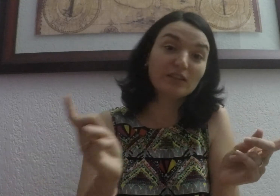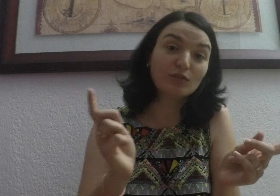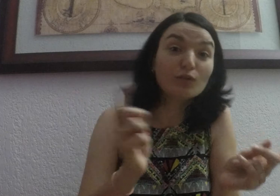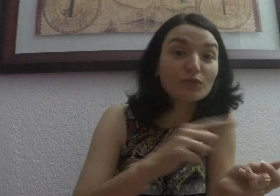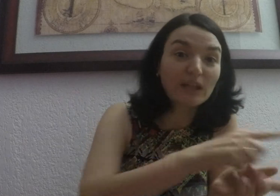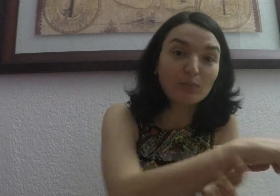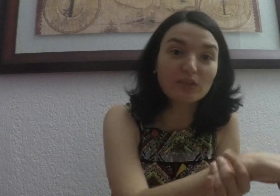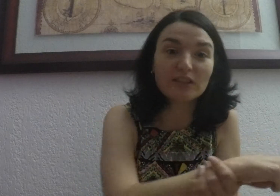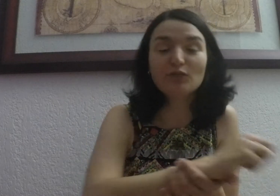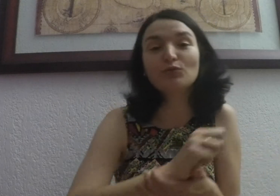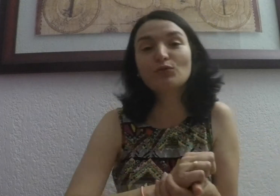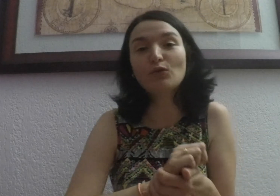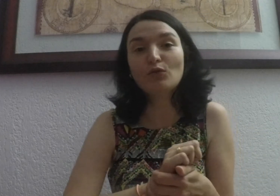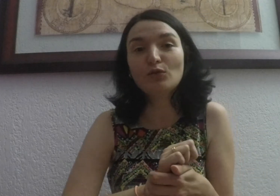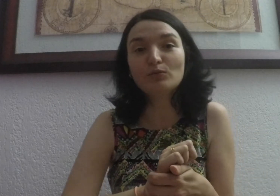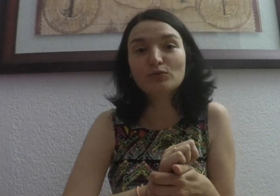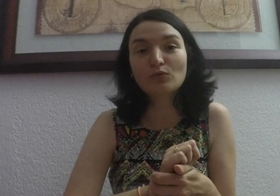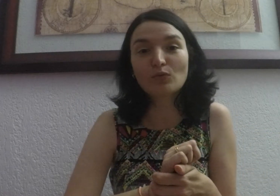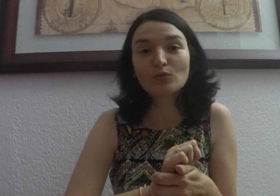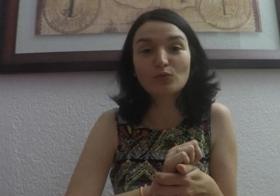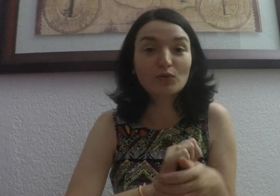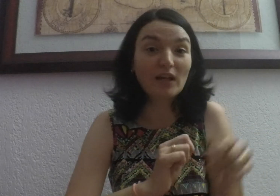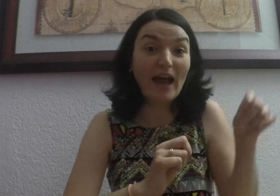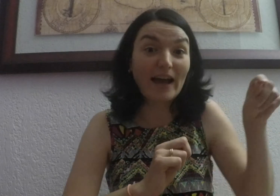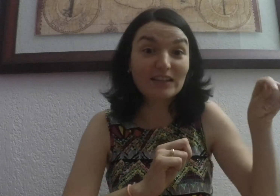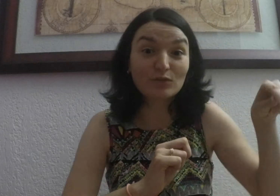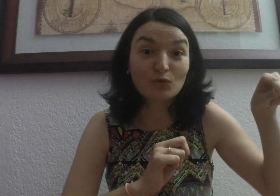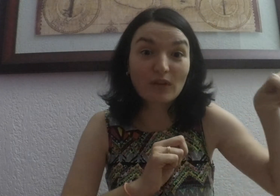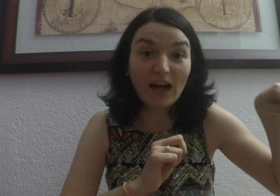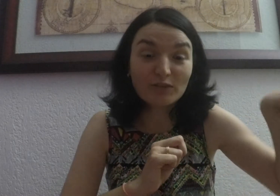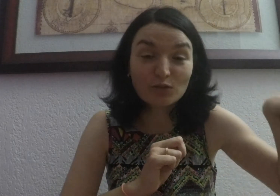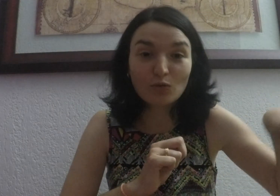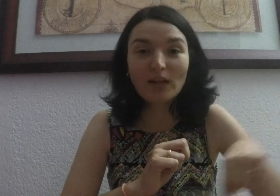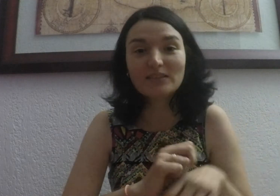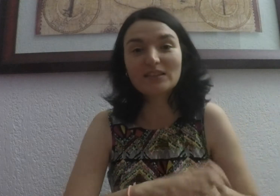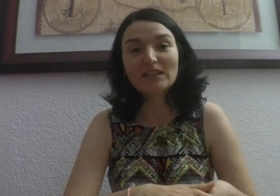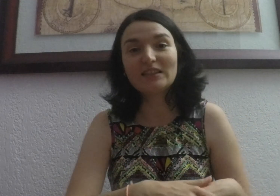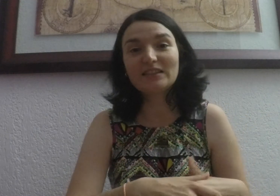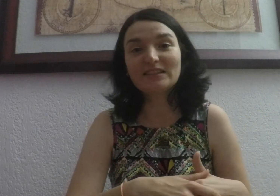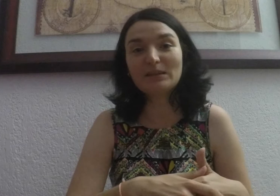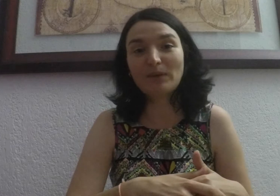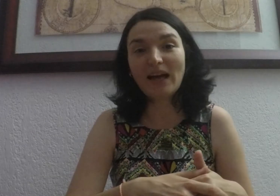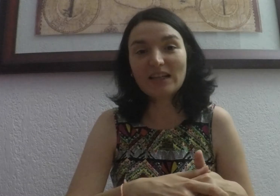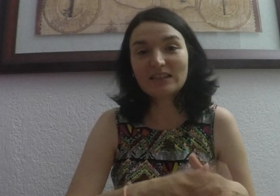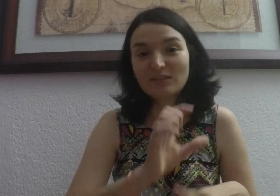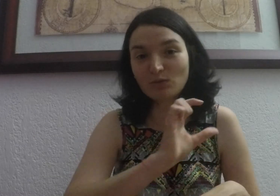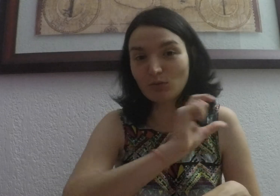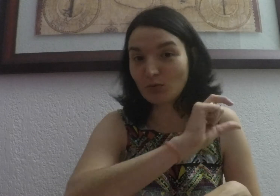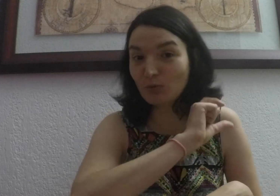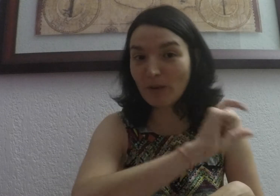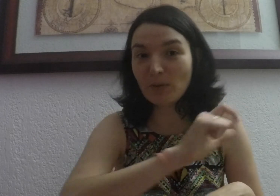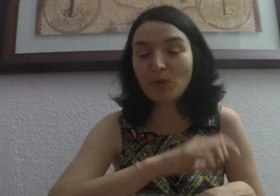de vous abonner sur le bouton donc, qui se trouve à votre droite. N'hésitez pas à cliquer sur le logo Maman Premier